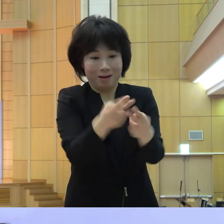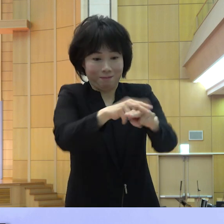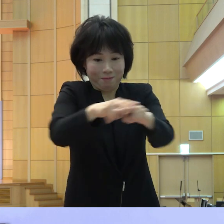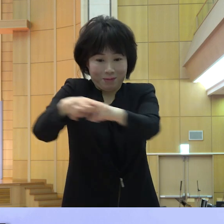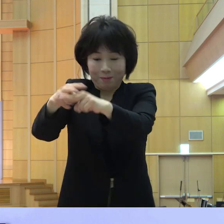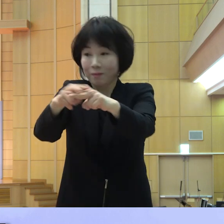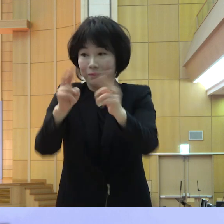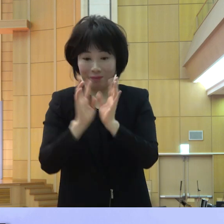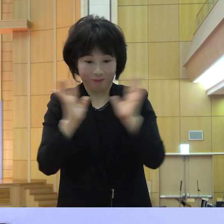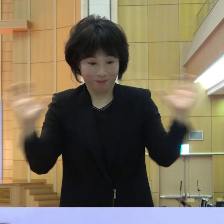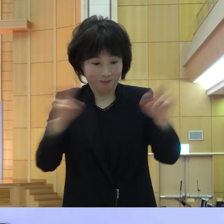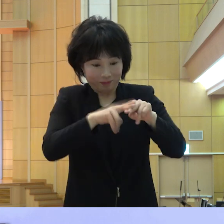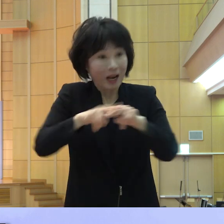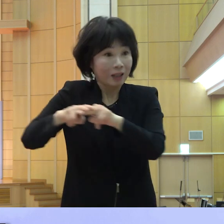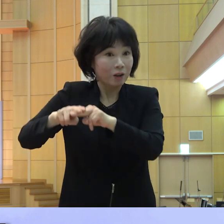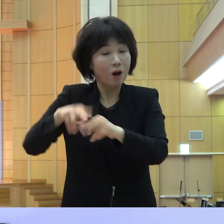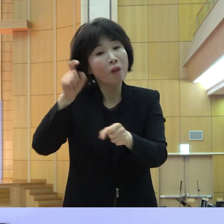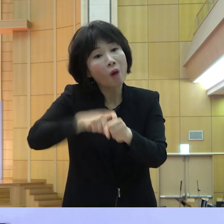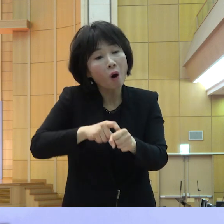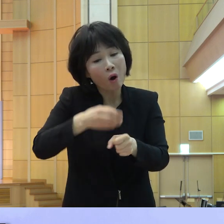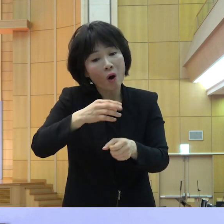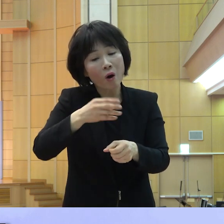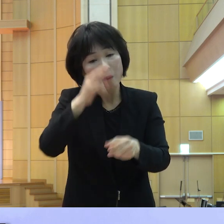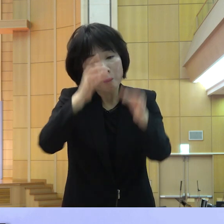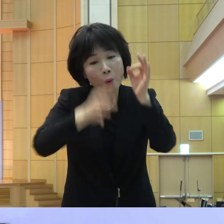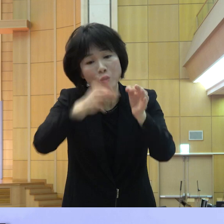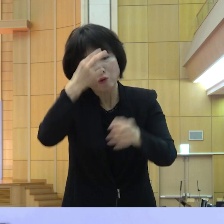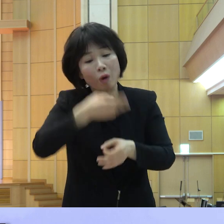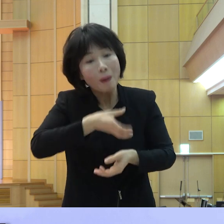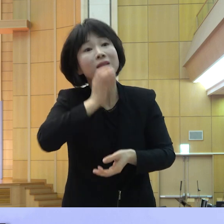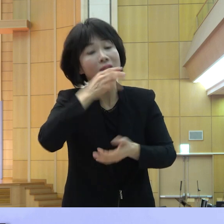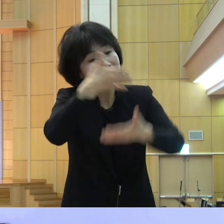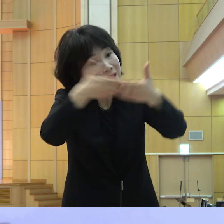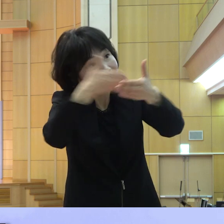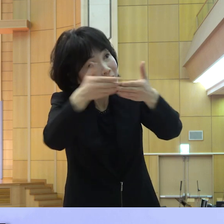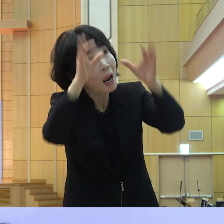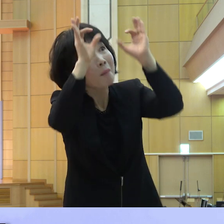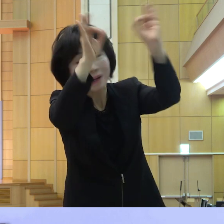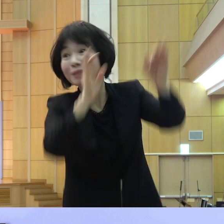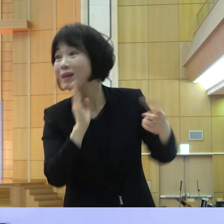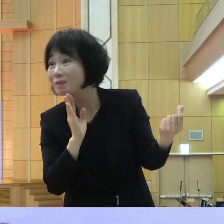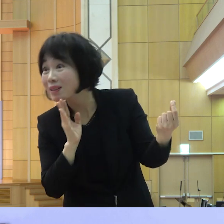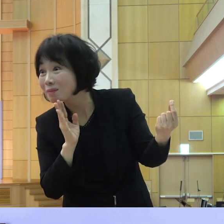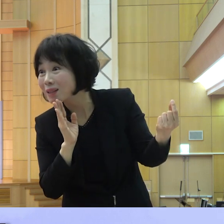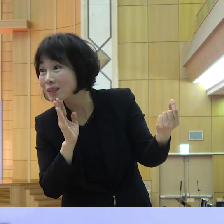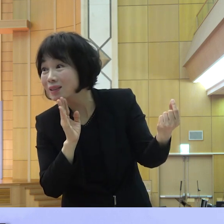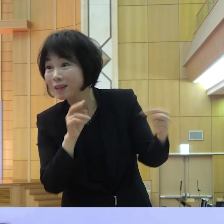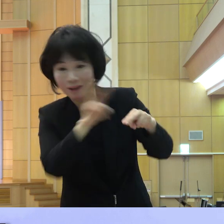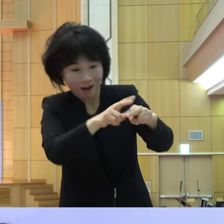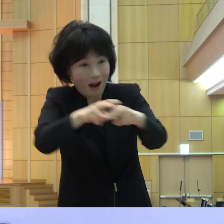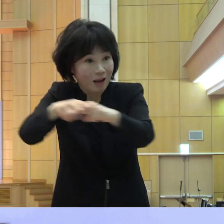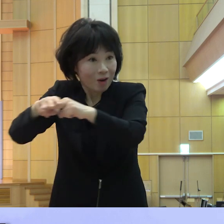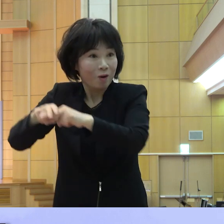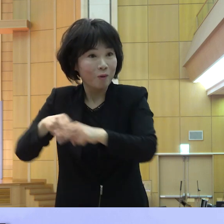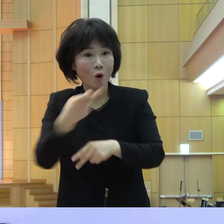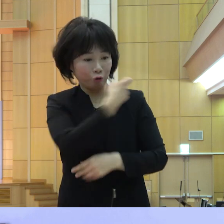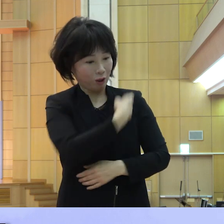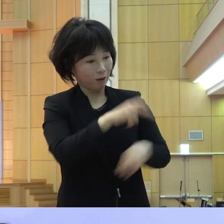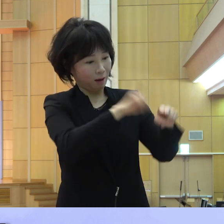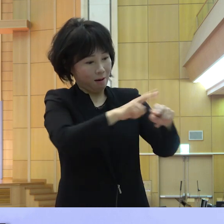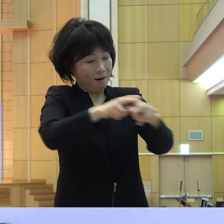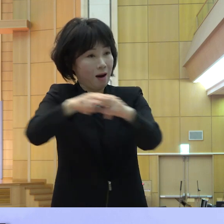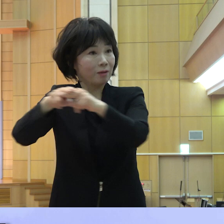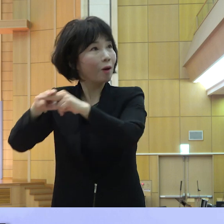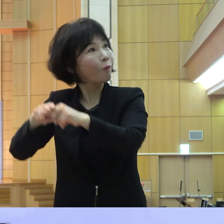둘러앉아서 떡과 포도주 마시는 그런 그림, 그런 게 그려놓은 것 액자해서 걸어놓은 분들